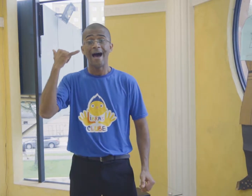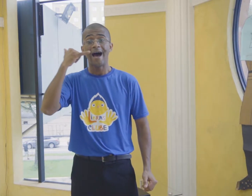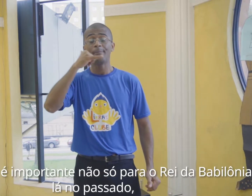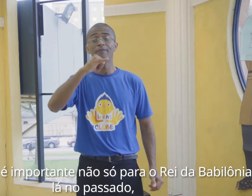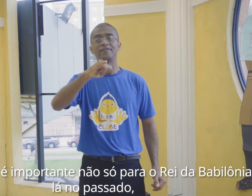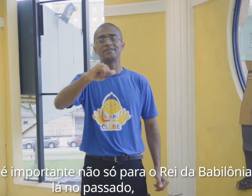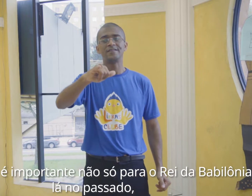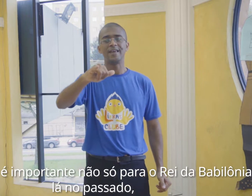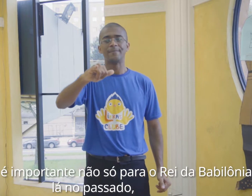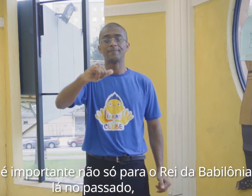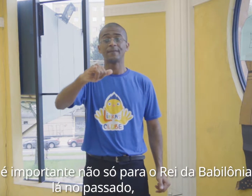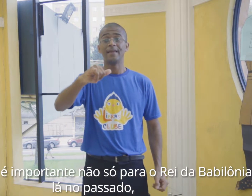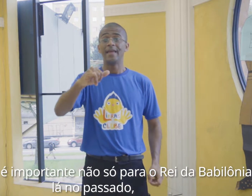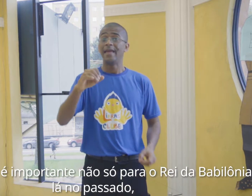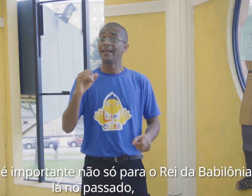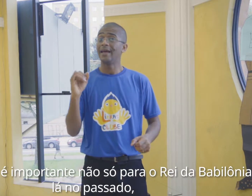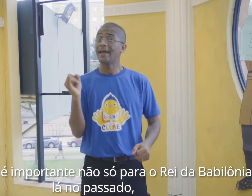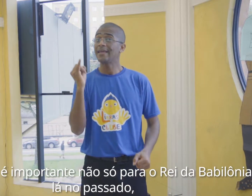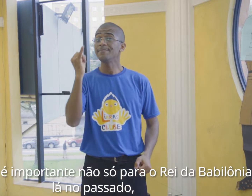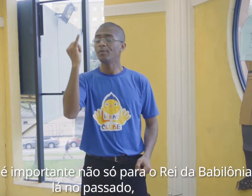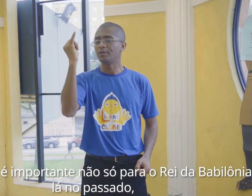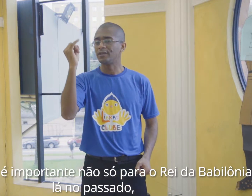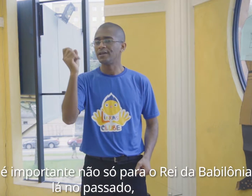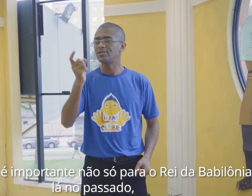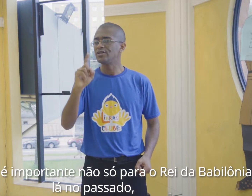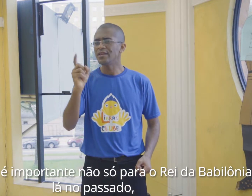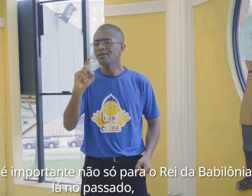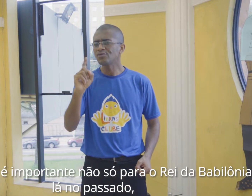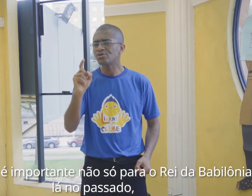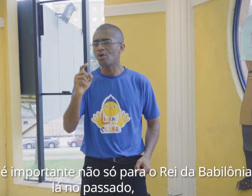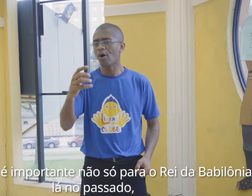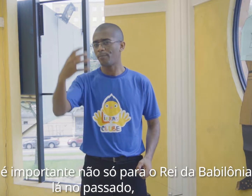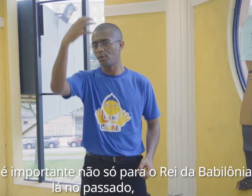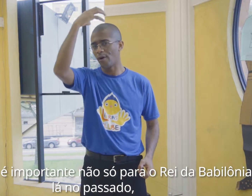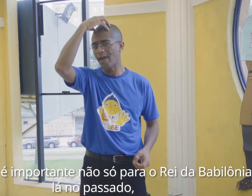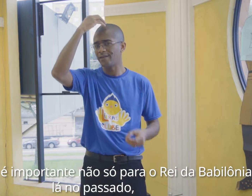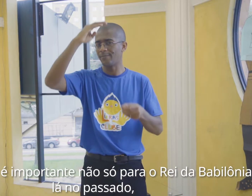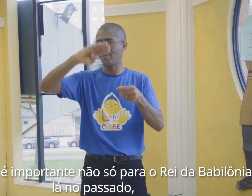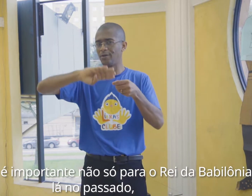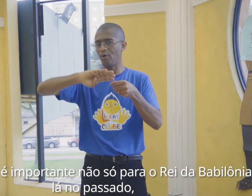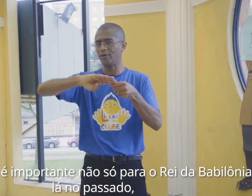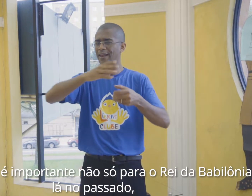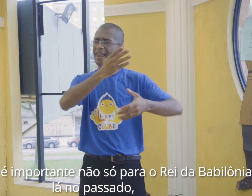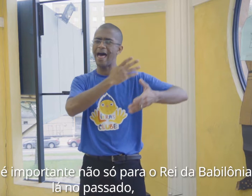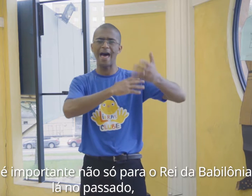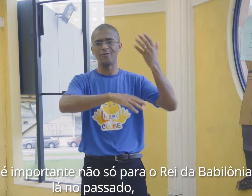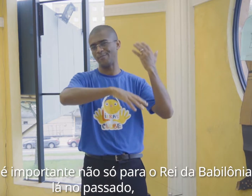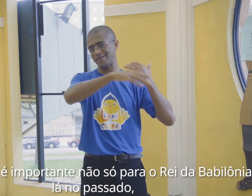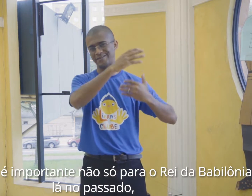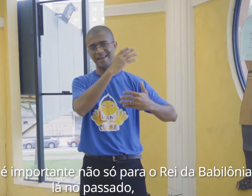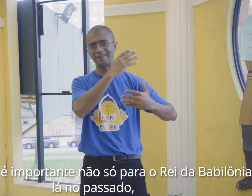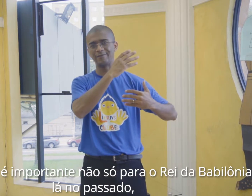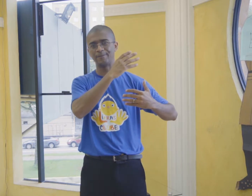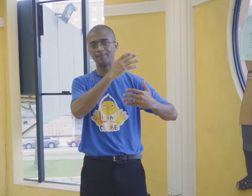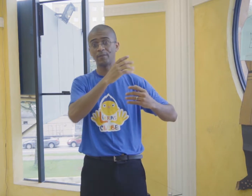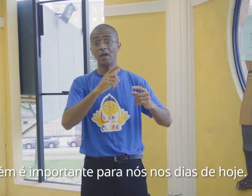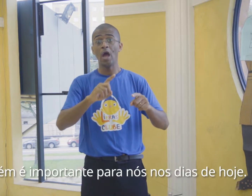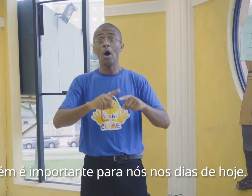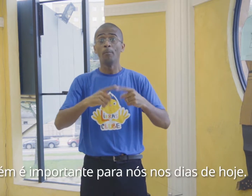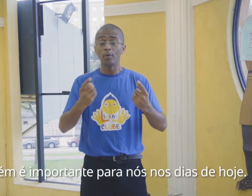A profecia, ela era importante não só para o rei da Babilônia lá no passado,